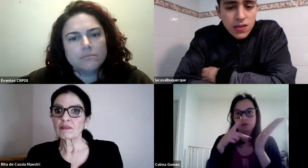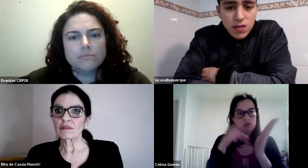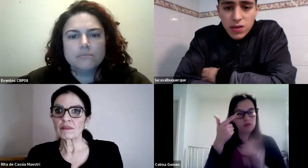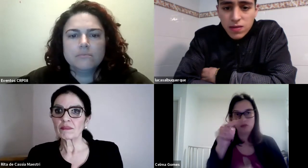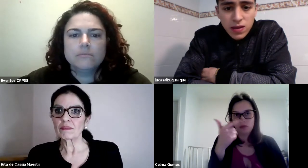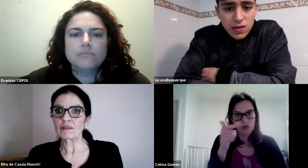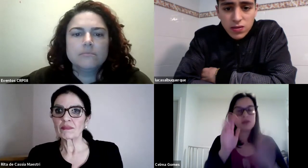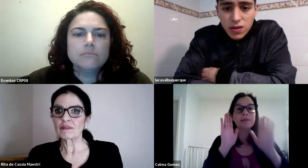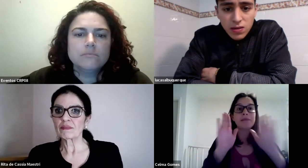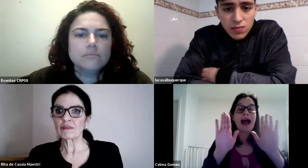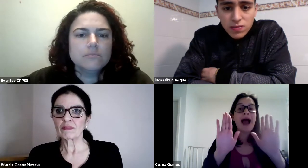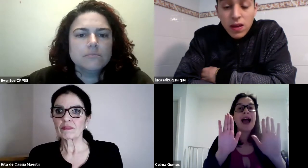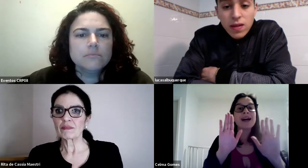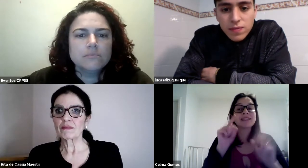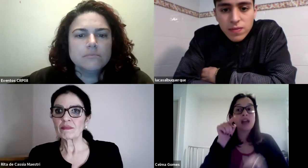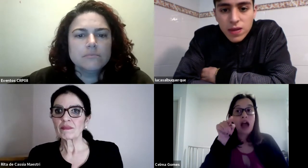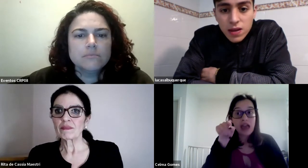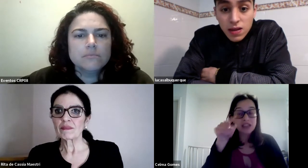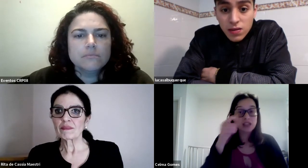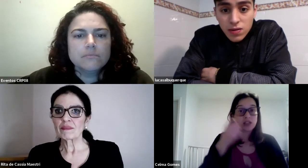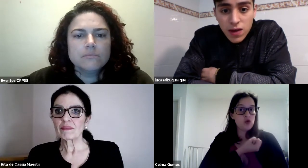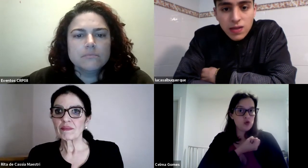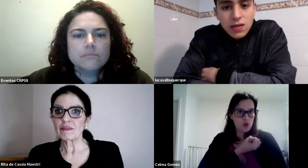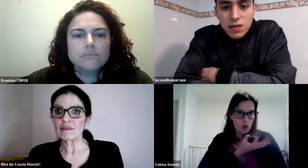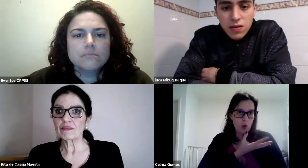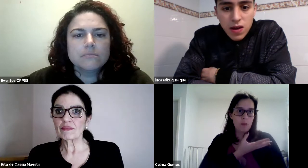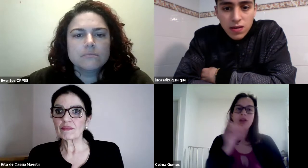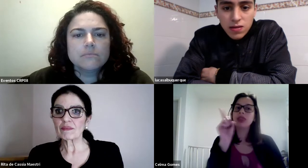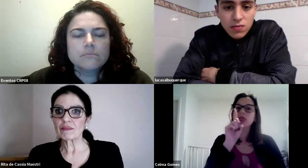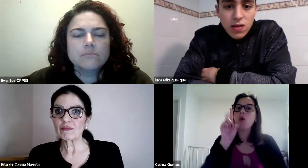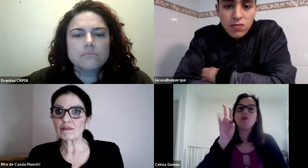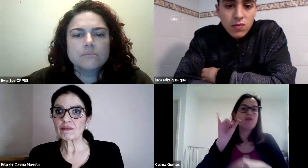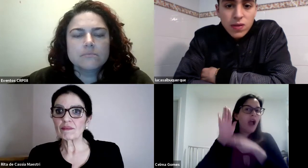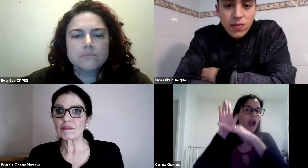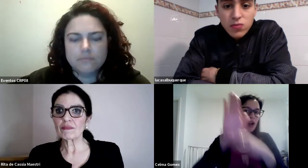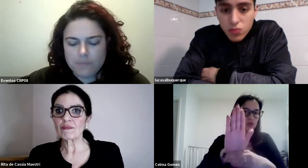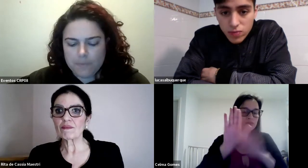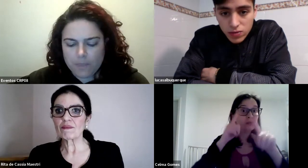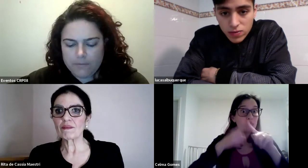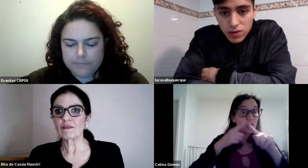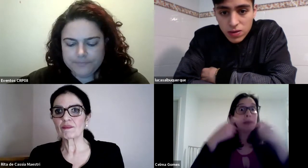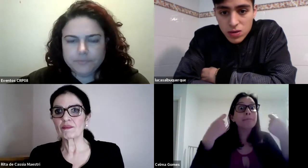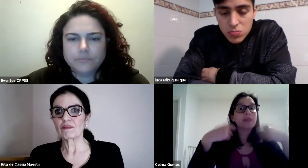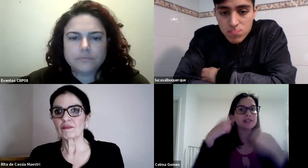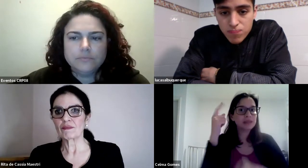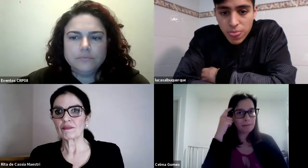A Selma também está dizendo que não. Não há. Não tem como saber o número.